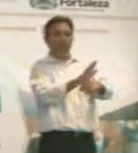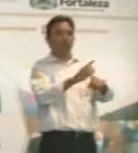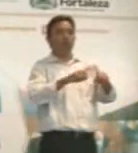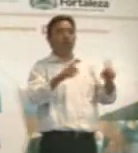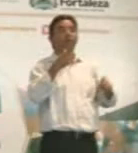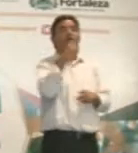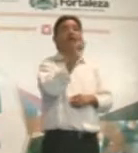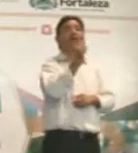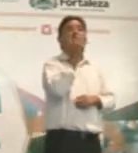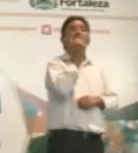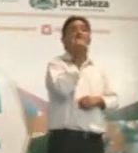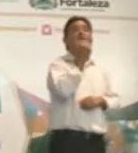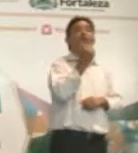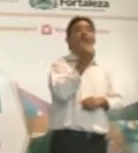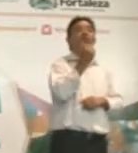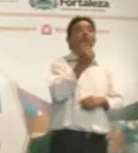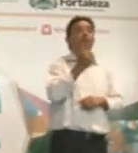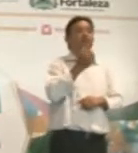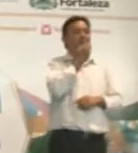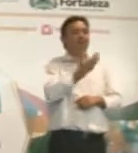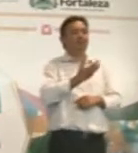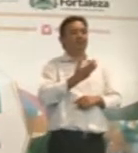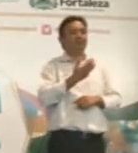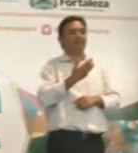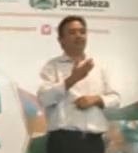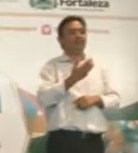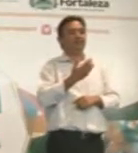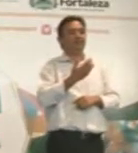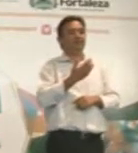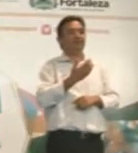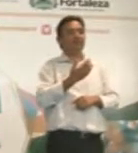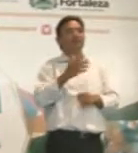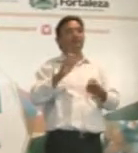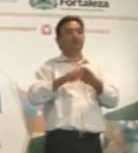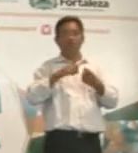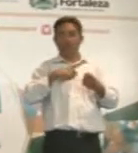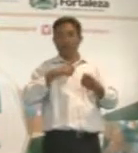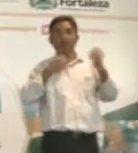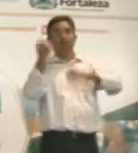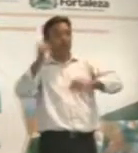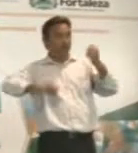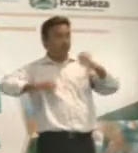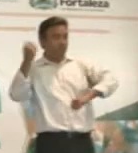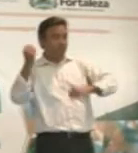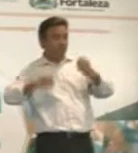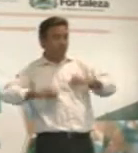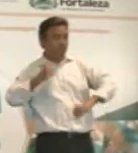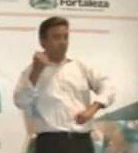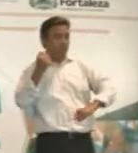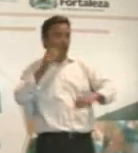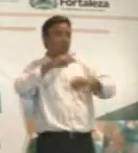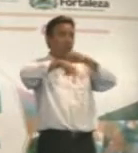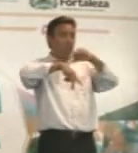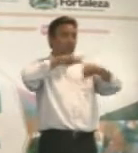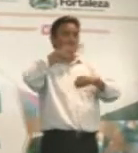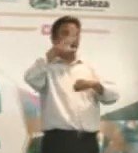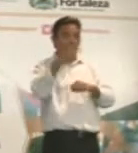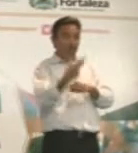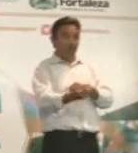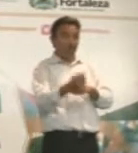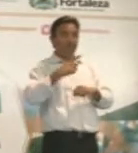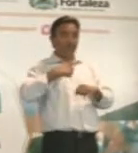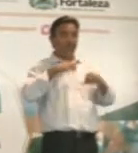quem é que come melhor, quem é que tem esse processo. E ainda tem a industrialização. Os países africanos têm